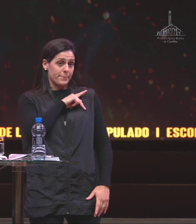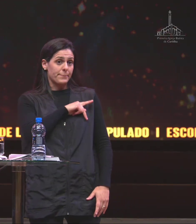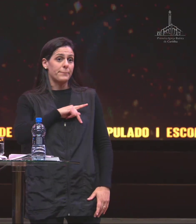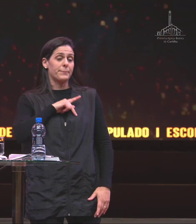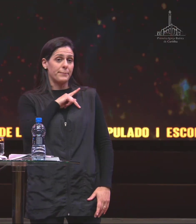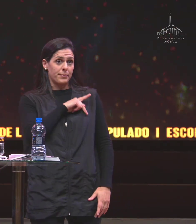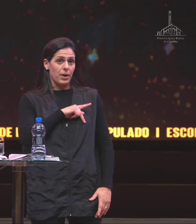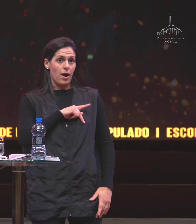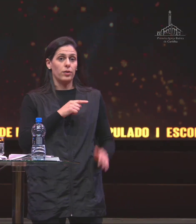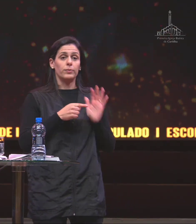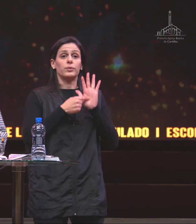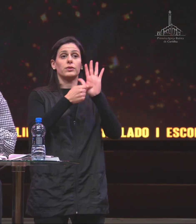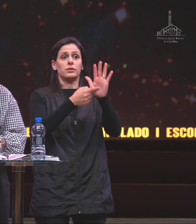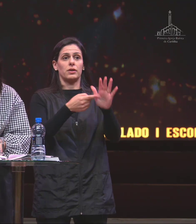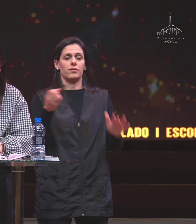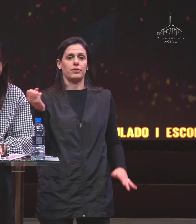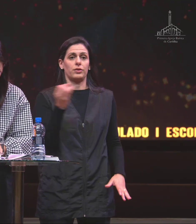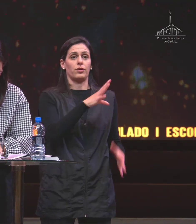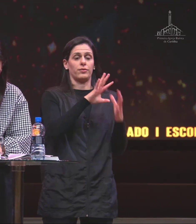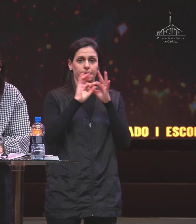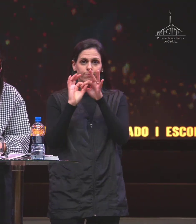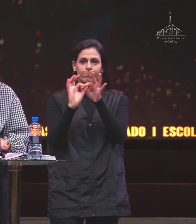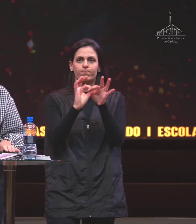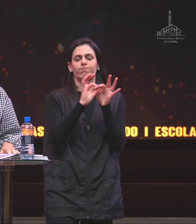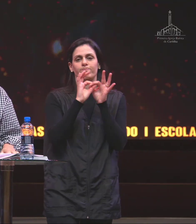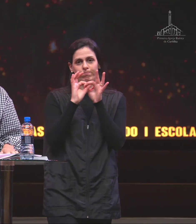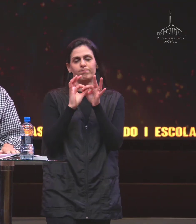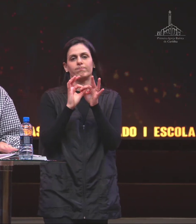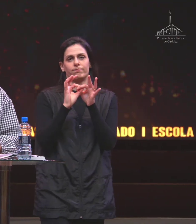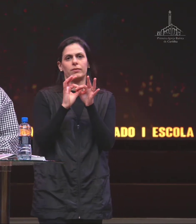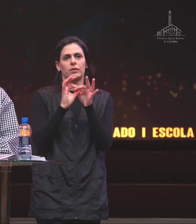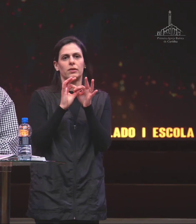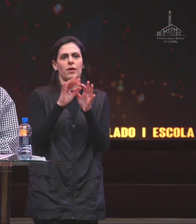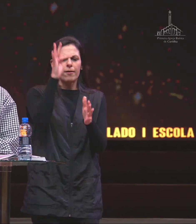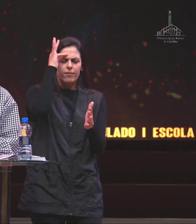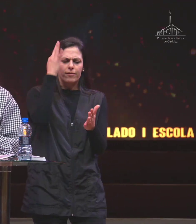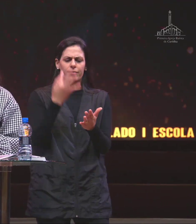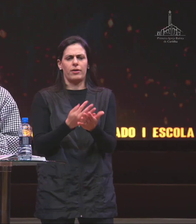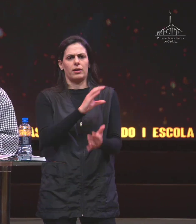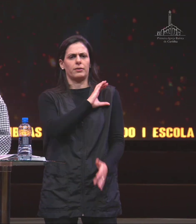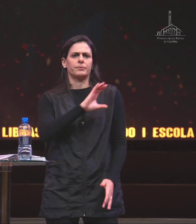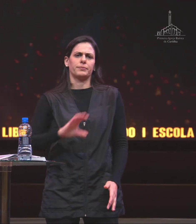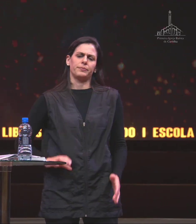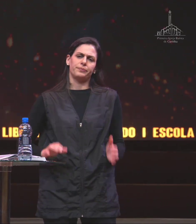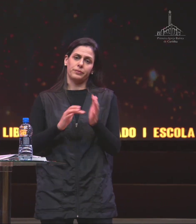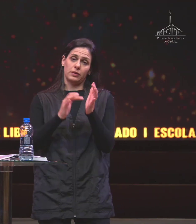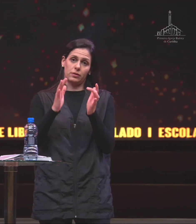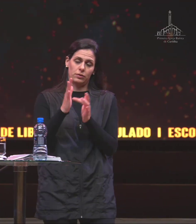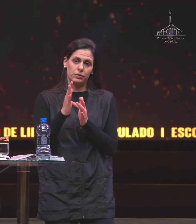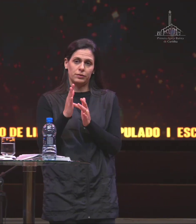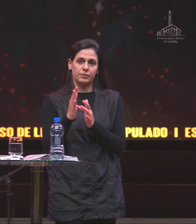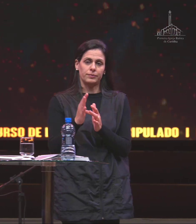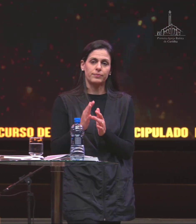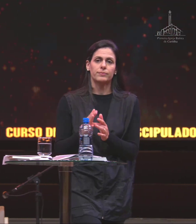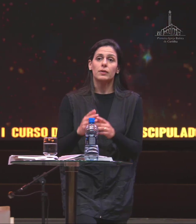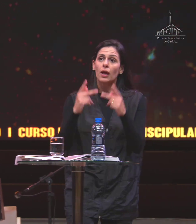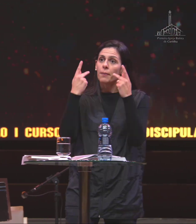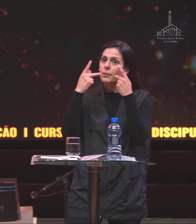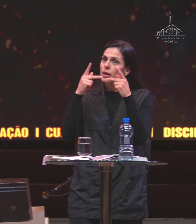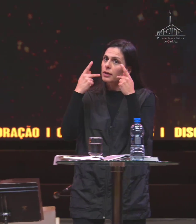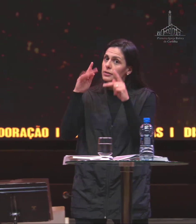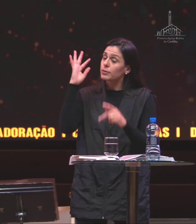escritos nas 2 tábuas de pedra. Eles colocavam dentro da arca e tinha todo o tabernáculo, tinha toda aquela função de se relacionar com